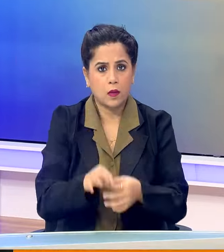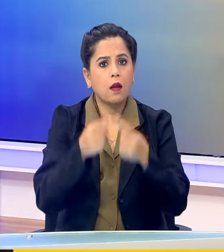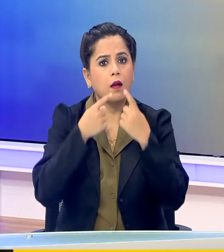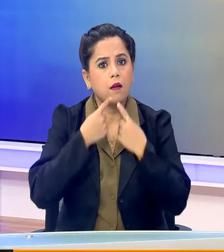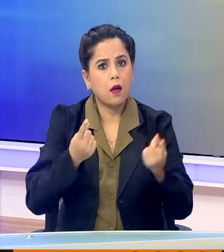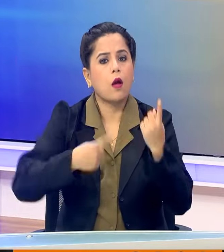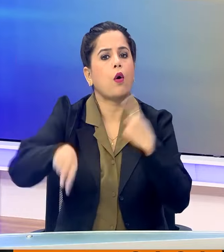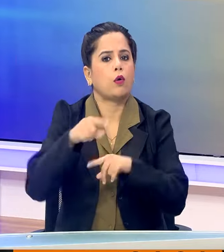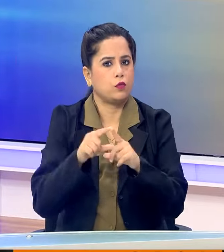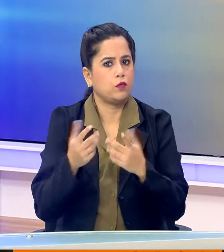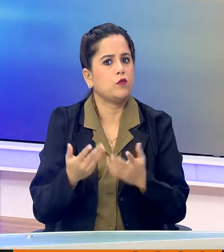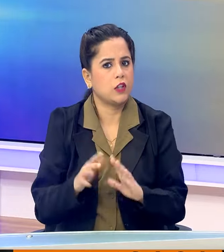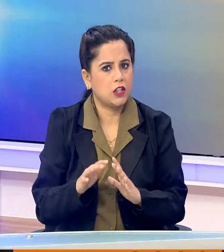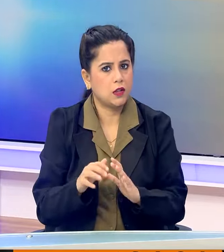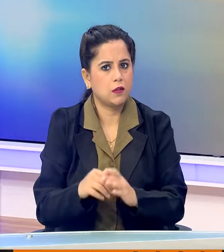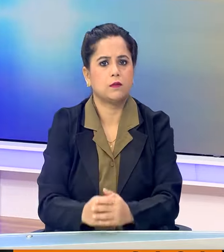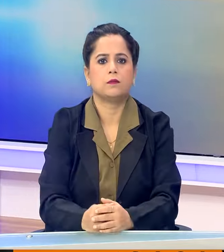गई थी